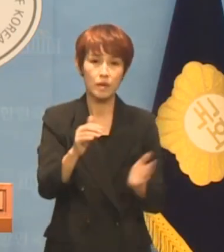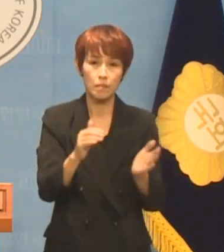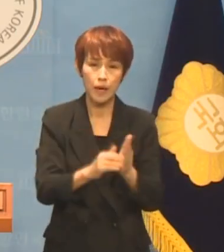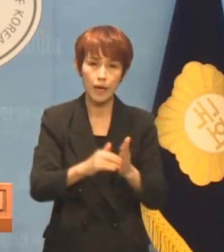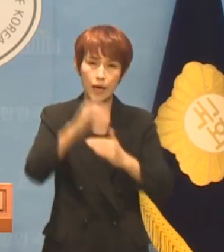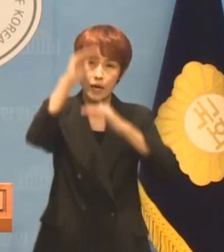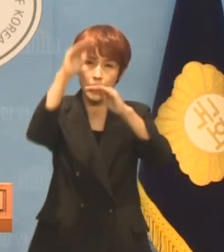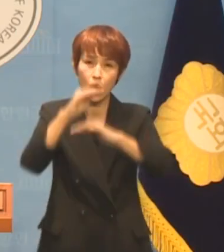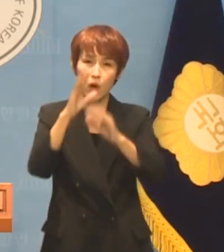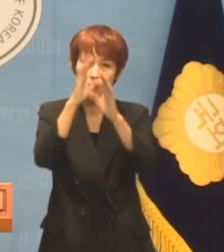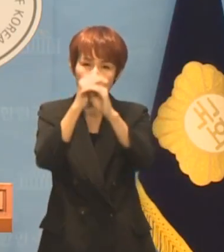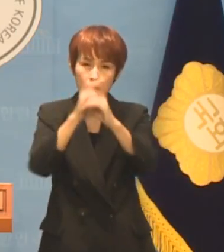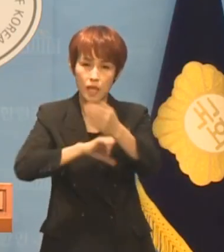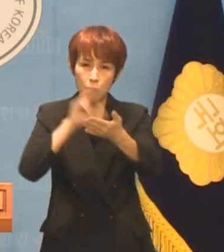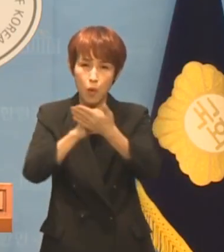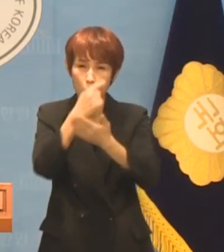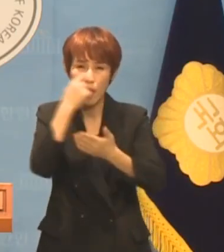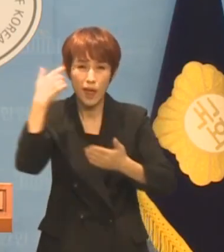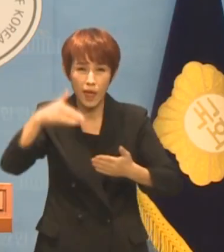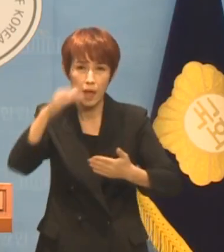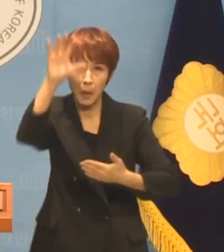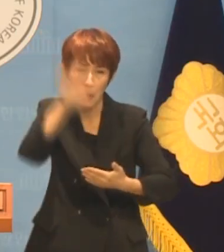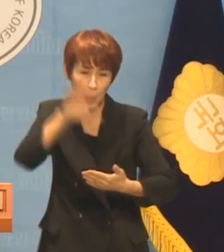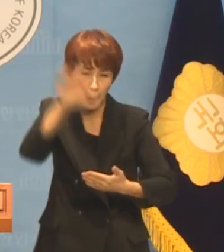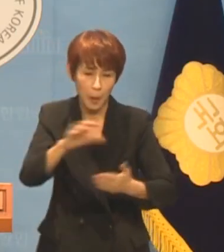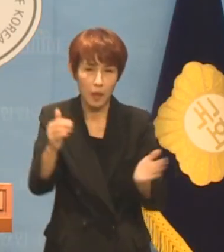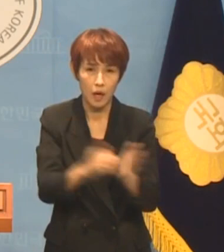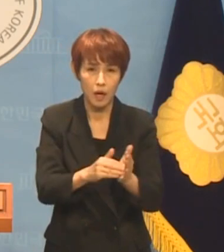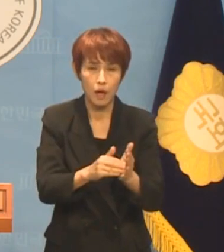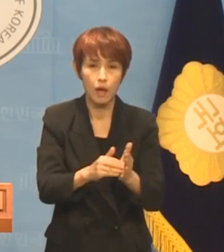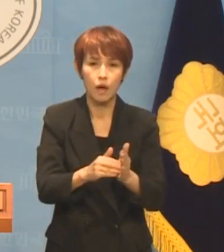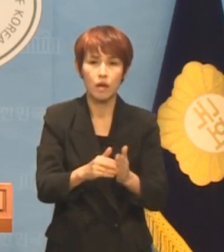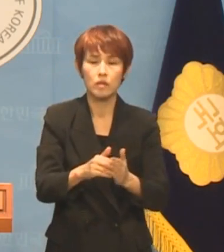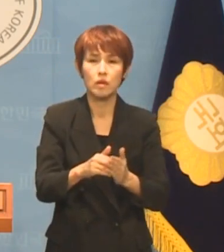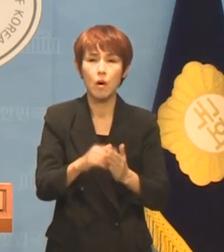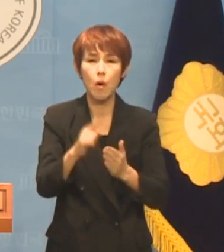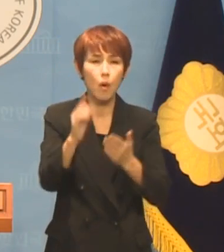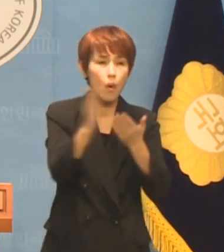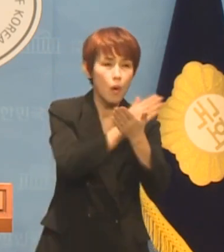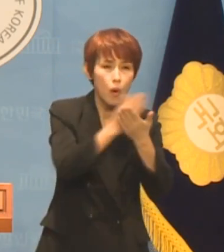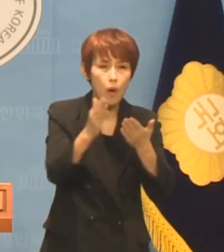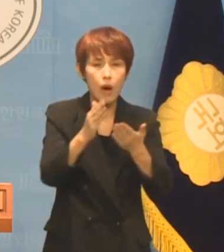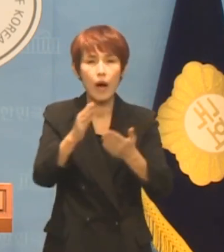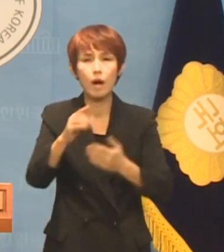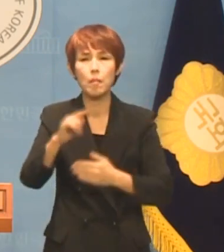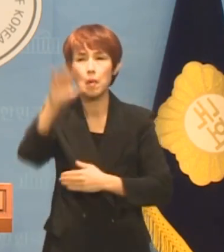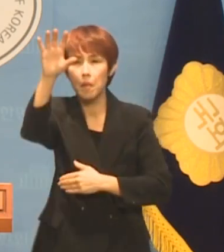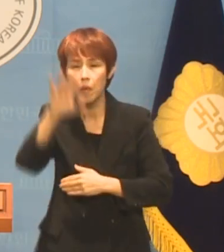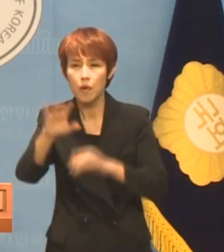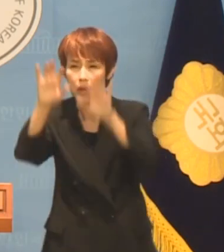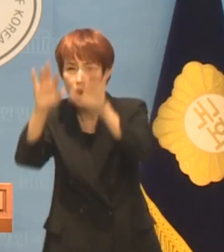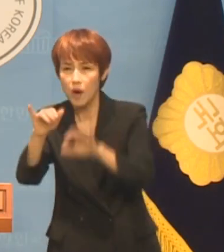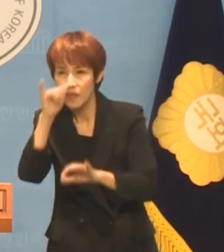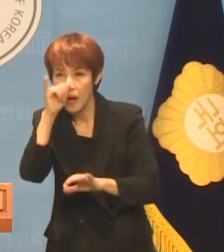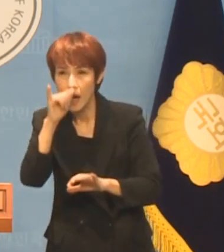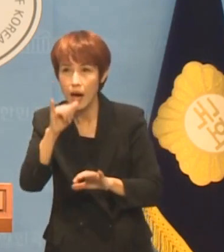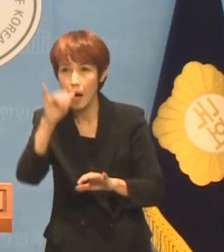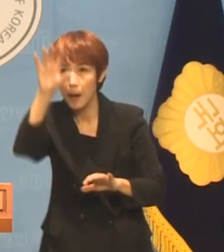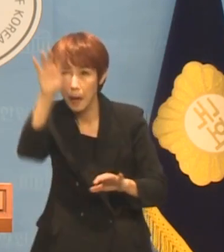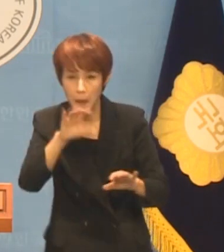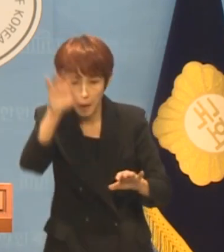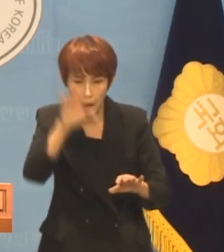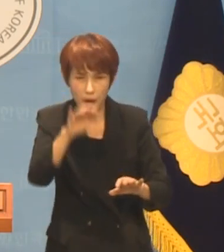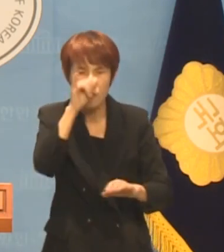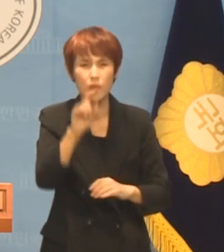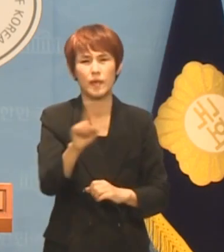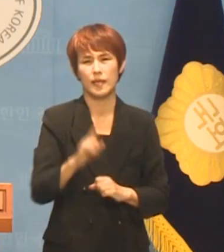기사 날짜와 제목도 확인하지 않고 기사와 칼럼도 구분하지 않고 왜곡된 받아쓰기 정리에